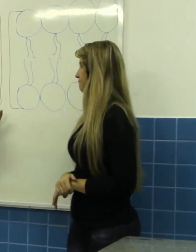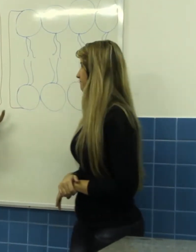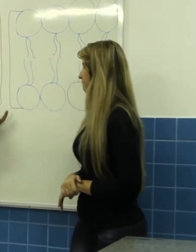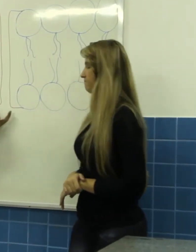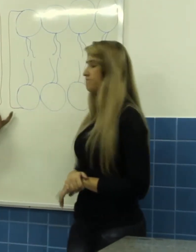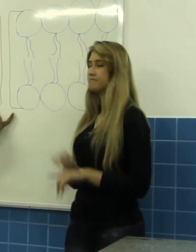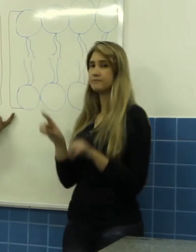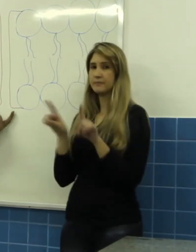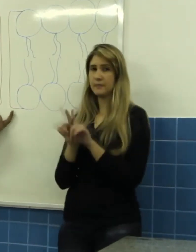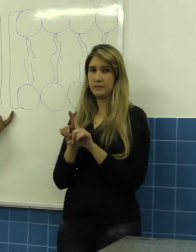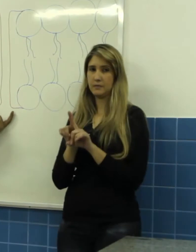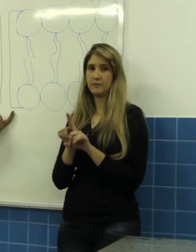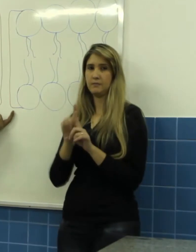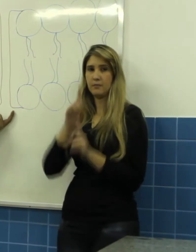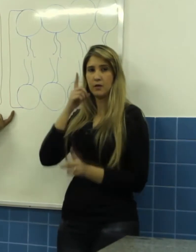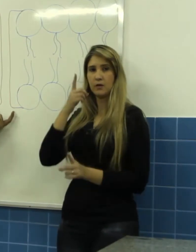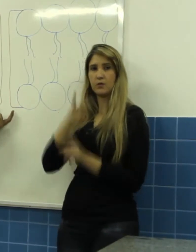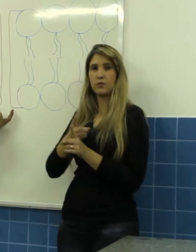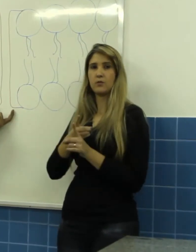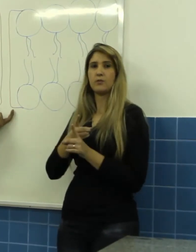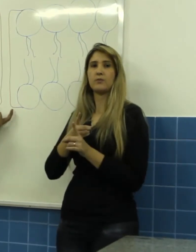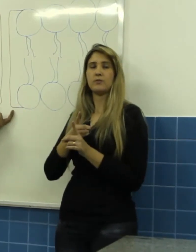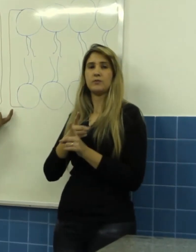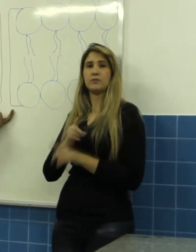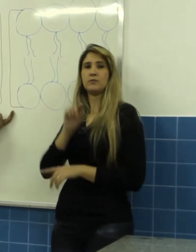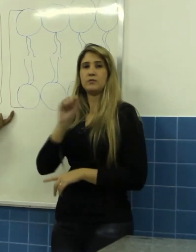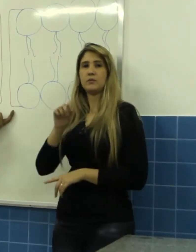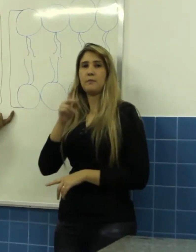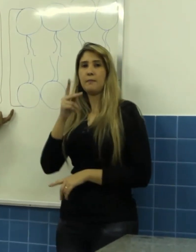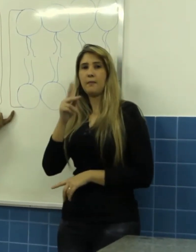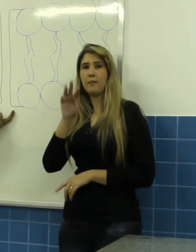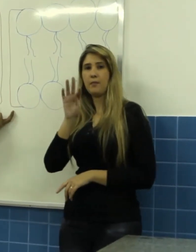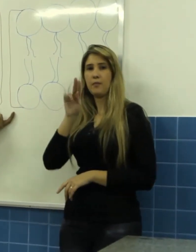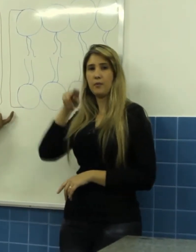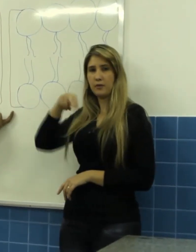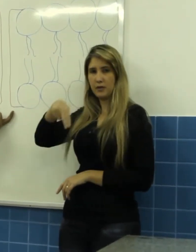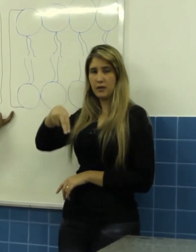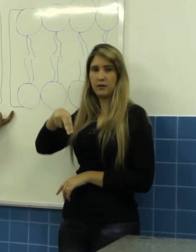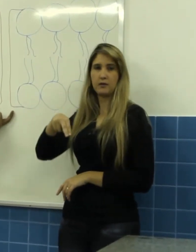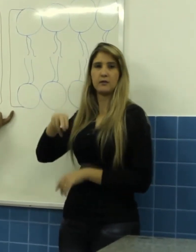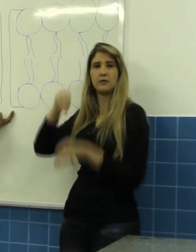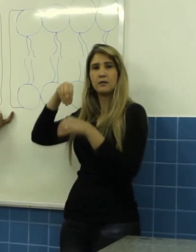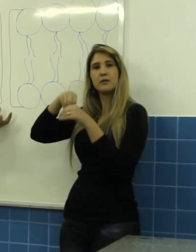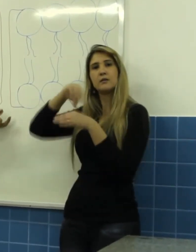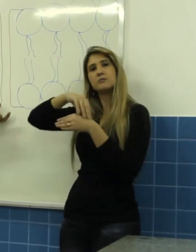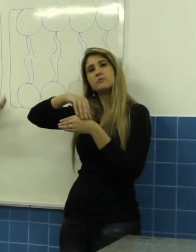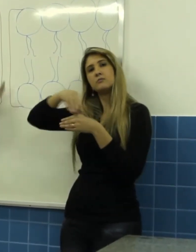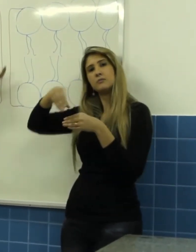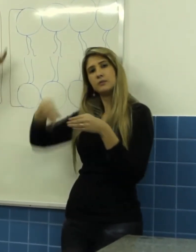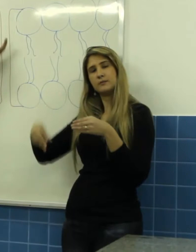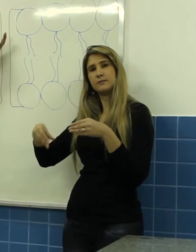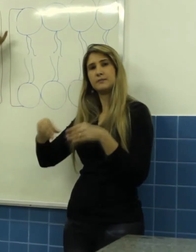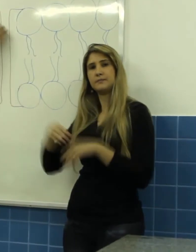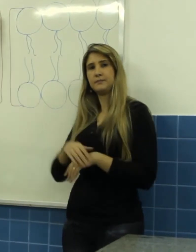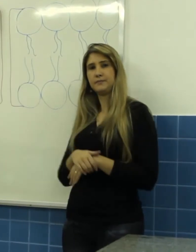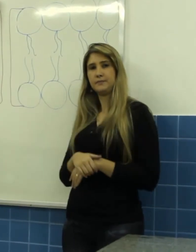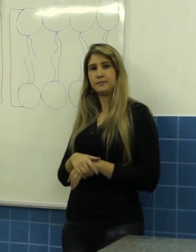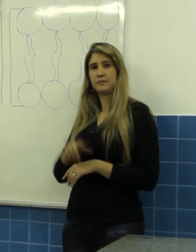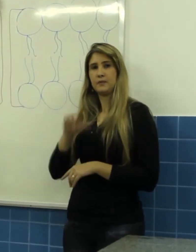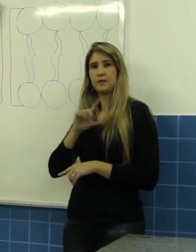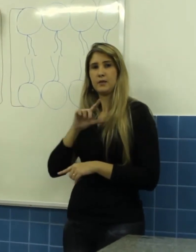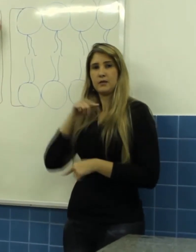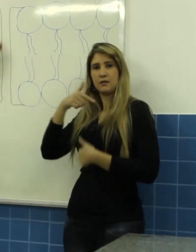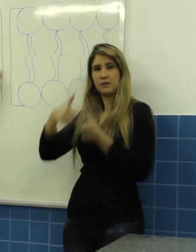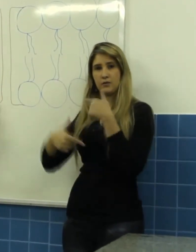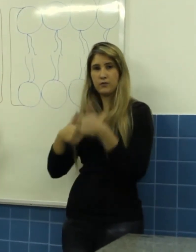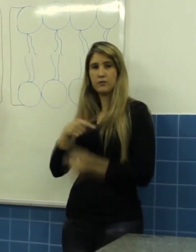Foi descoberto proteínas específicas na membrana plasmática com a função